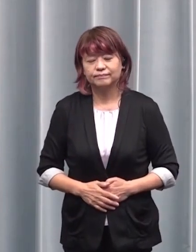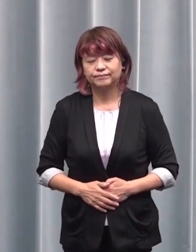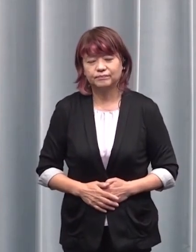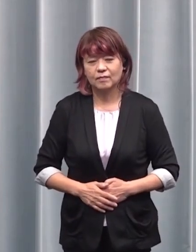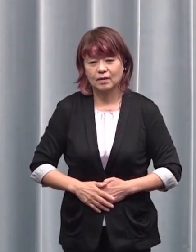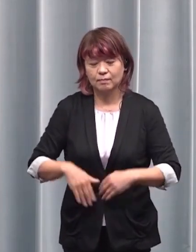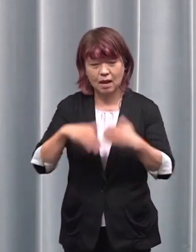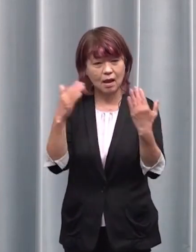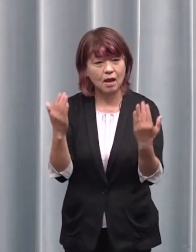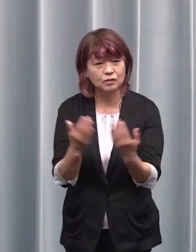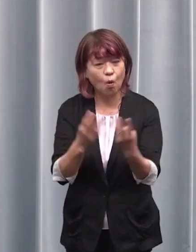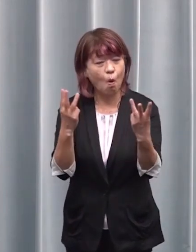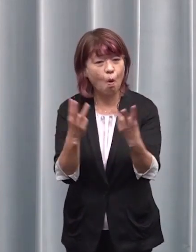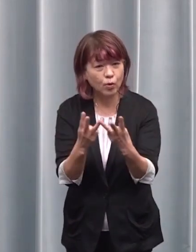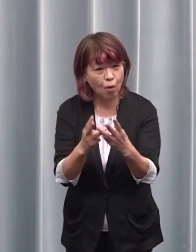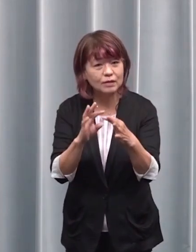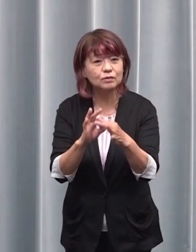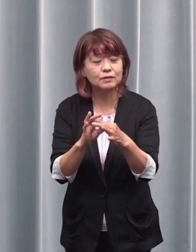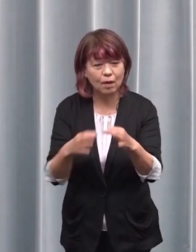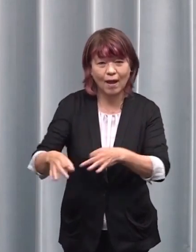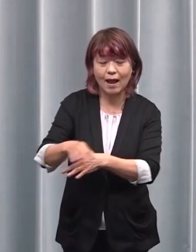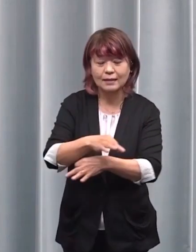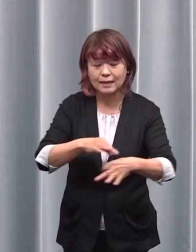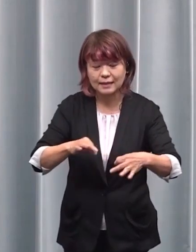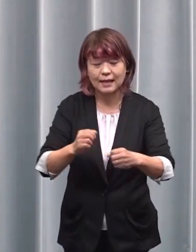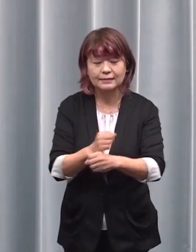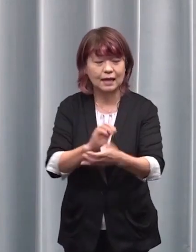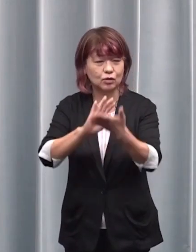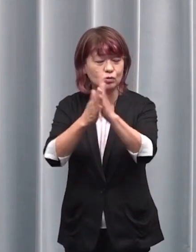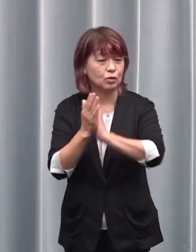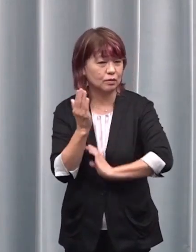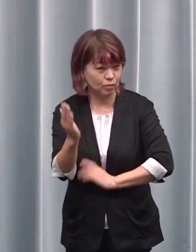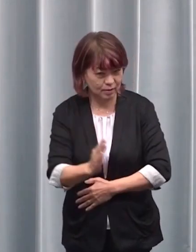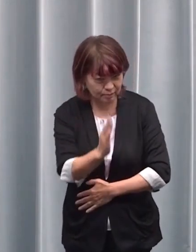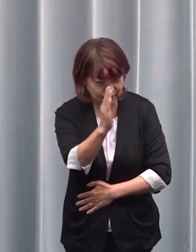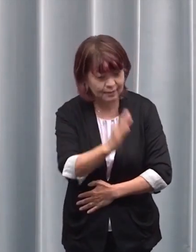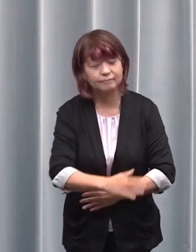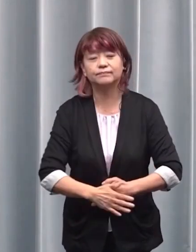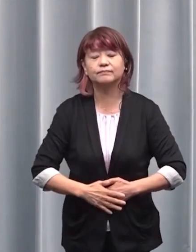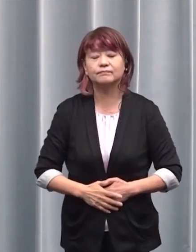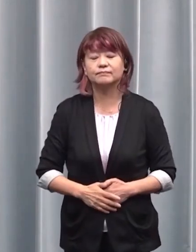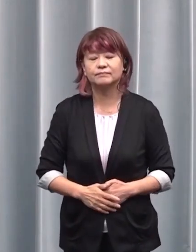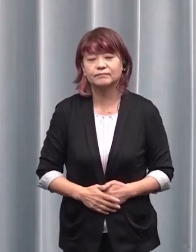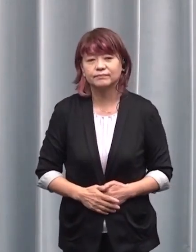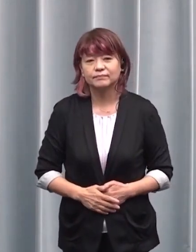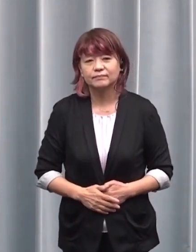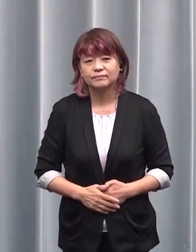総量につきましては経済産業省にお尋ねいただきたいと思います。